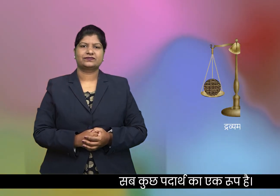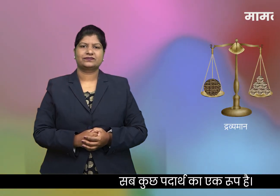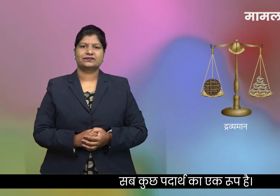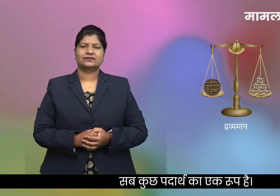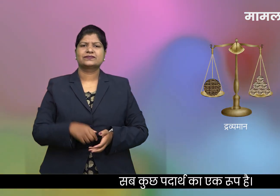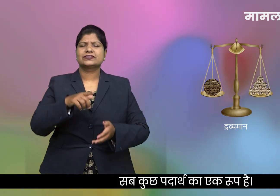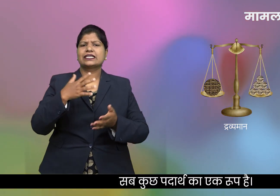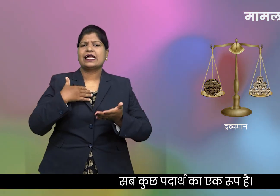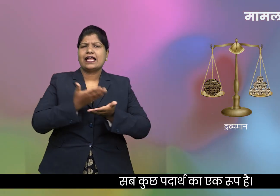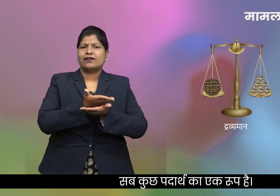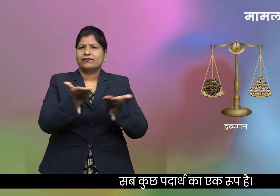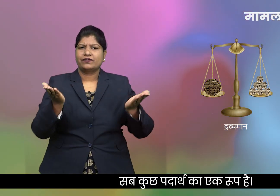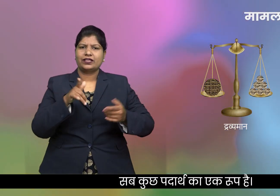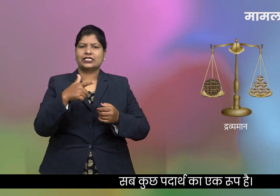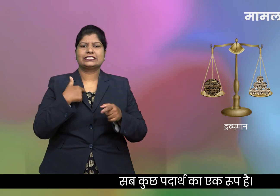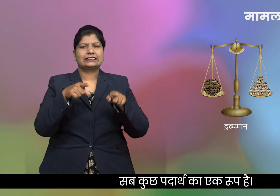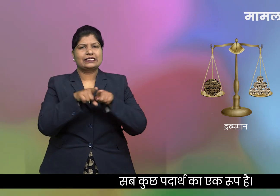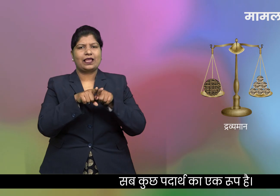सब कुछ पदार्थ का एक रूप है।